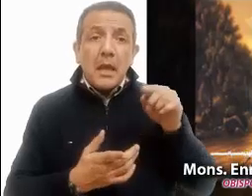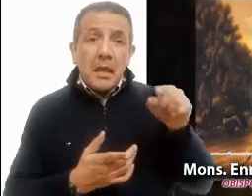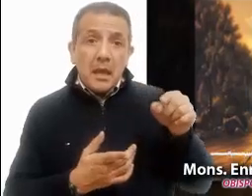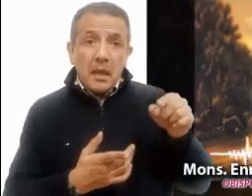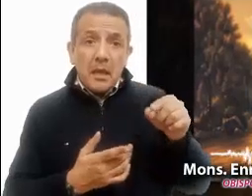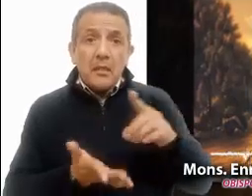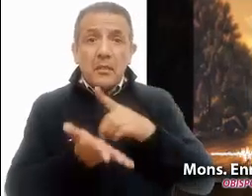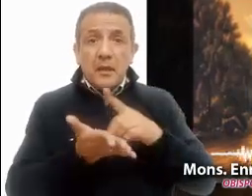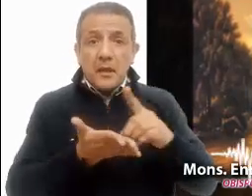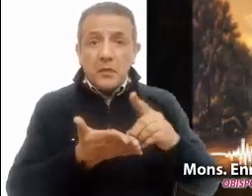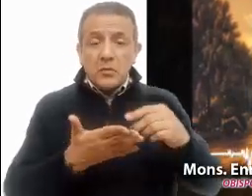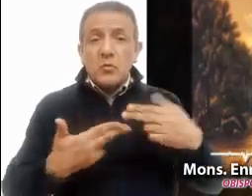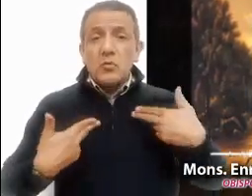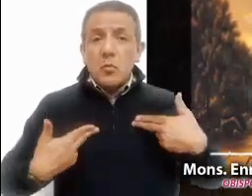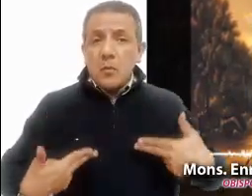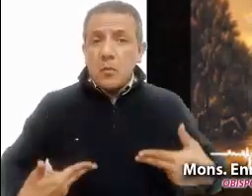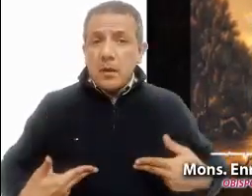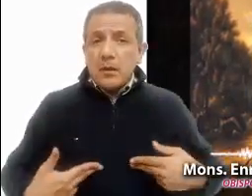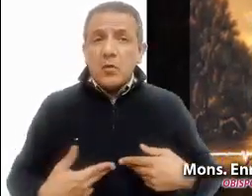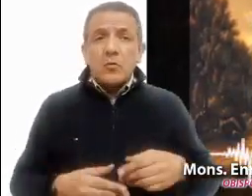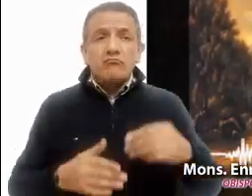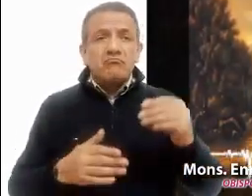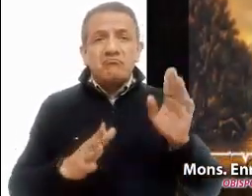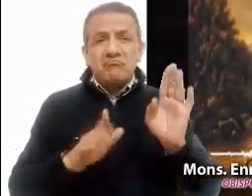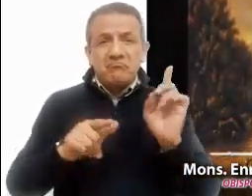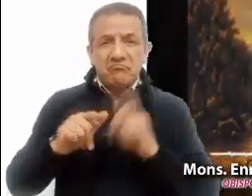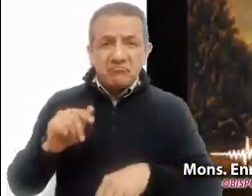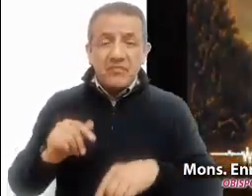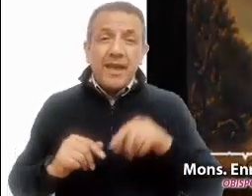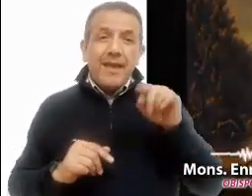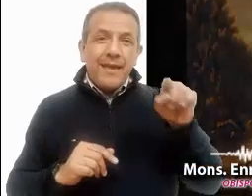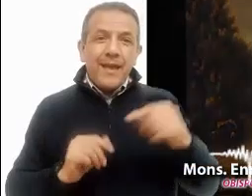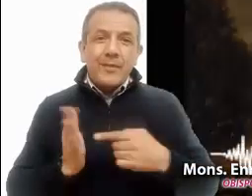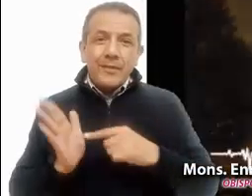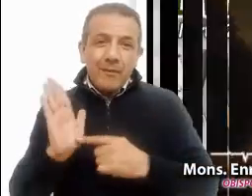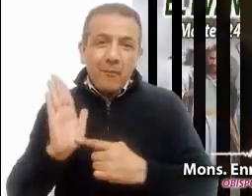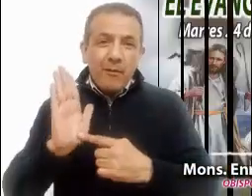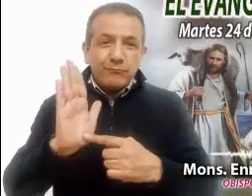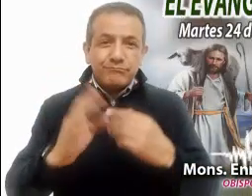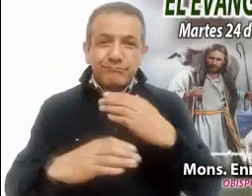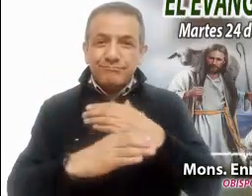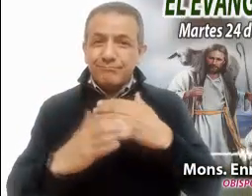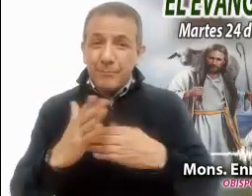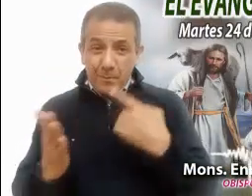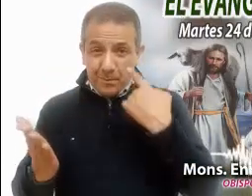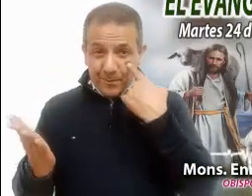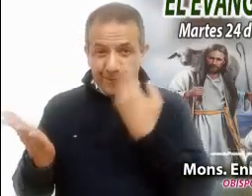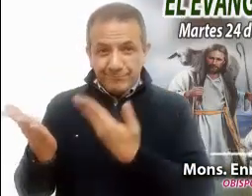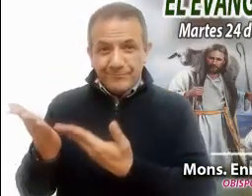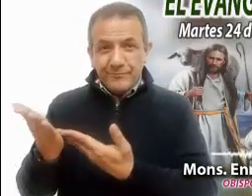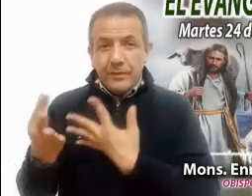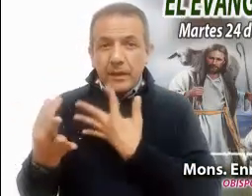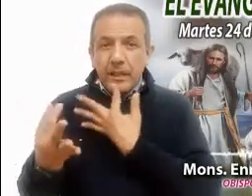vida como derechos de personas. Nos presentan como deseables y agradables las cosas de la tierra para